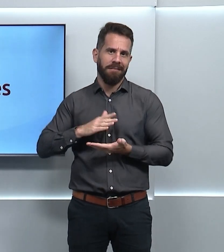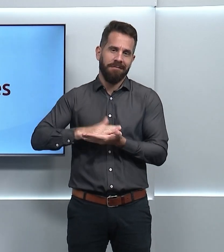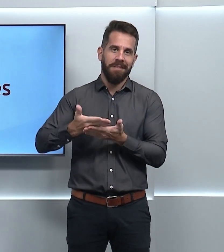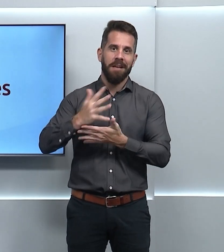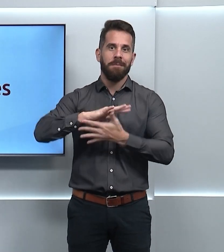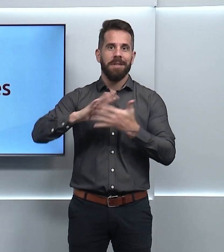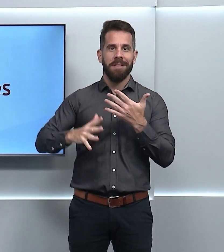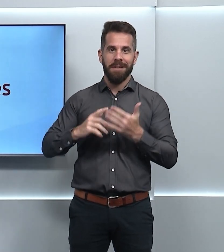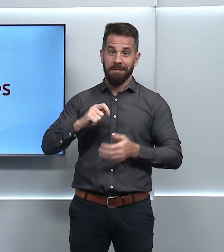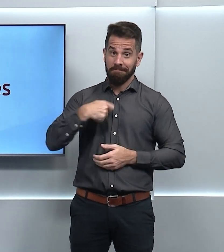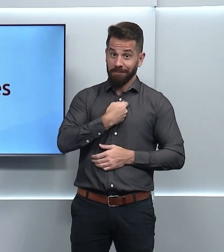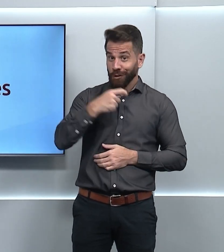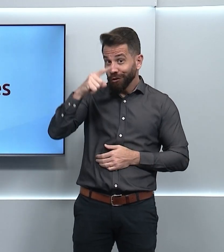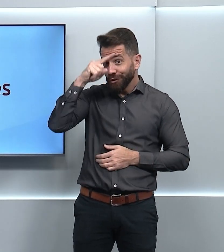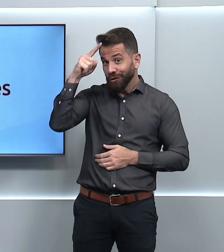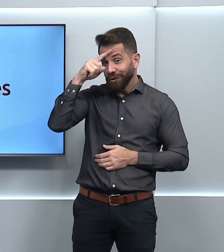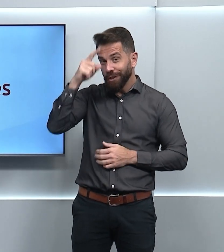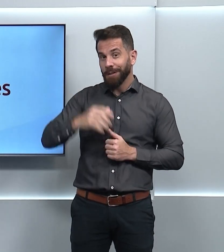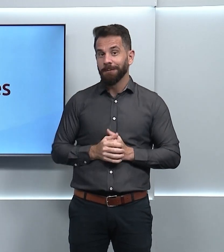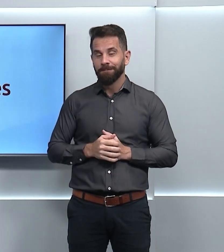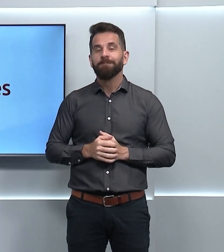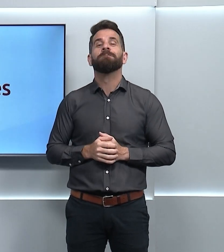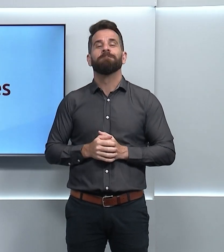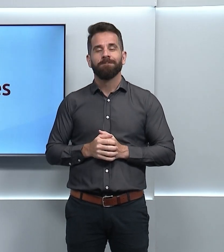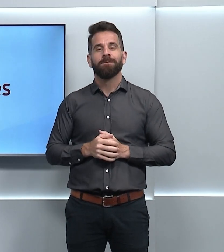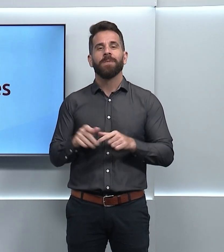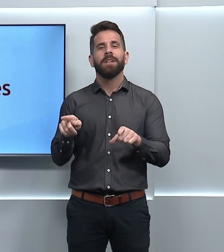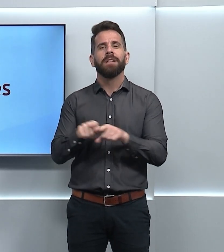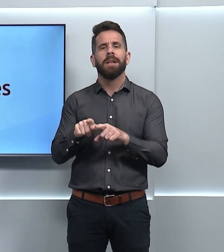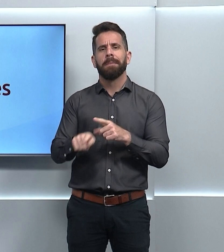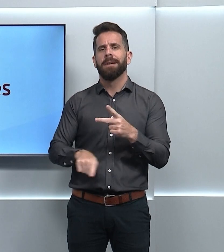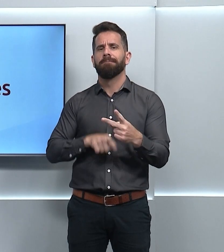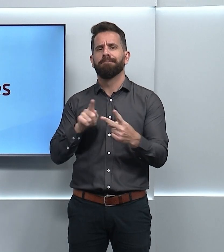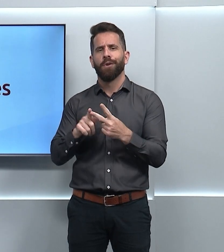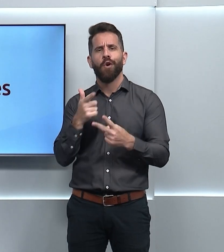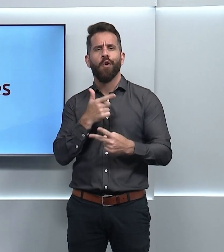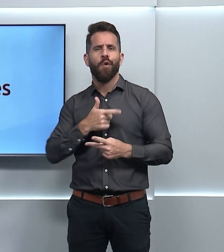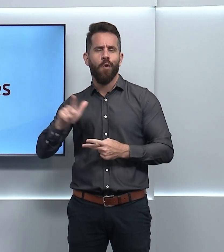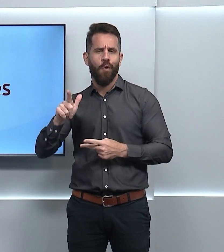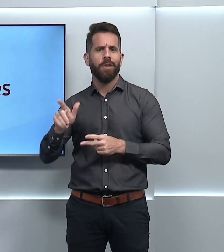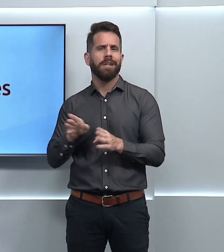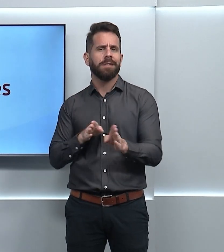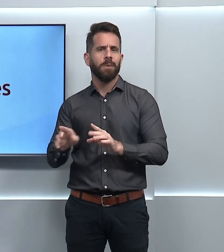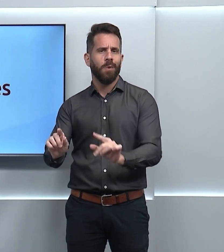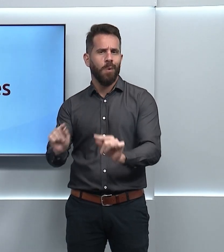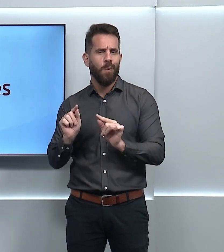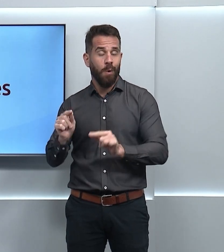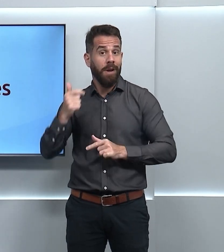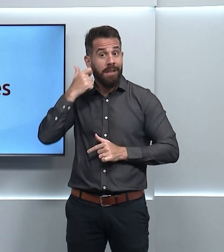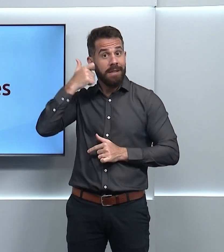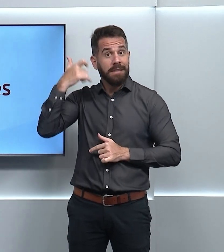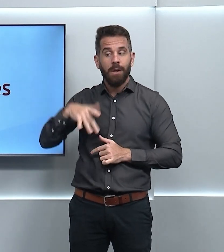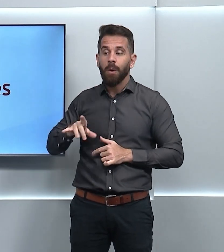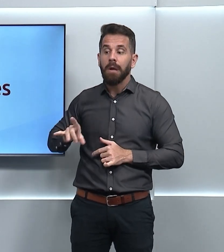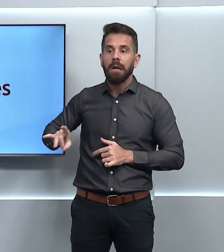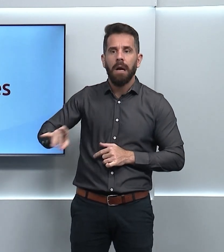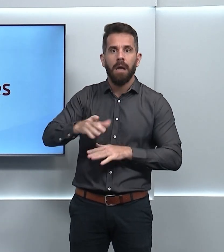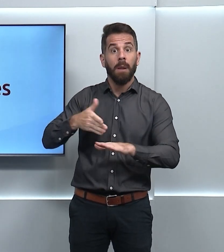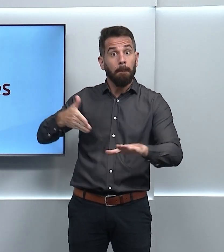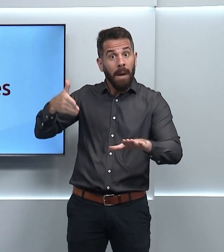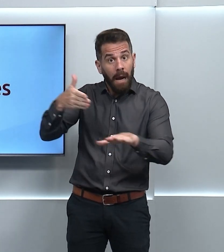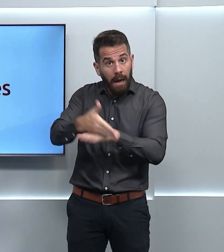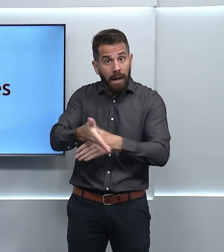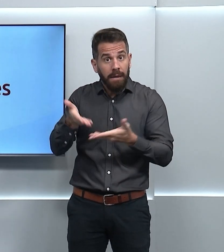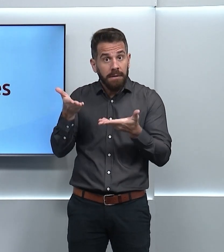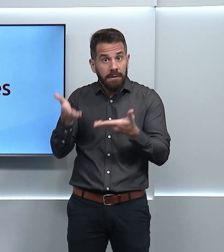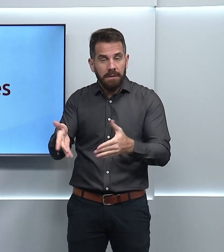professor Diego Barbosa. Nós também buscamos outro recurso de acessibilidade, que são as descrições físicas de todos os que